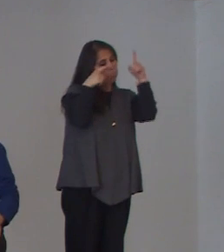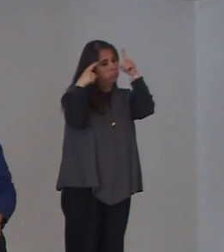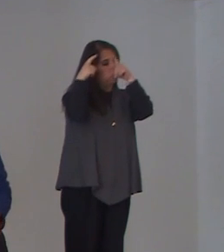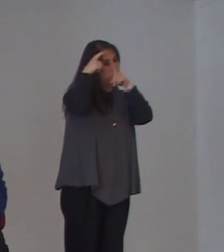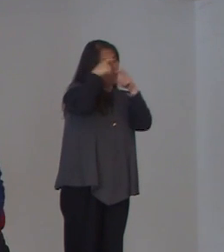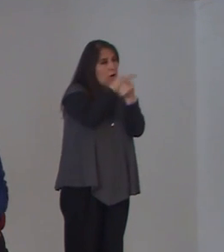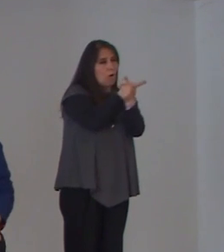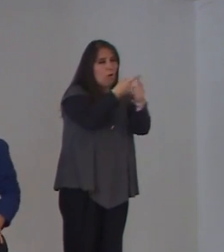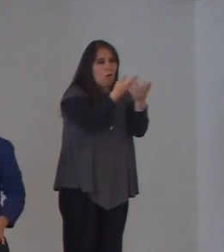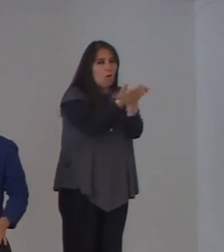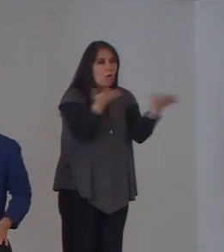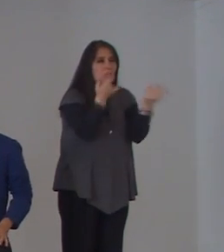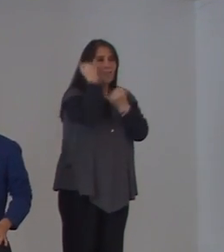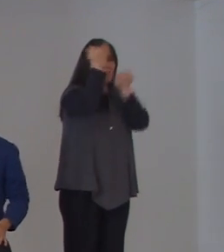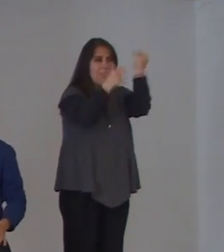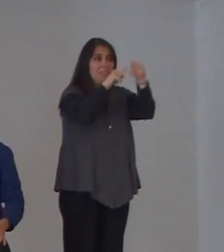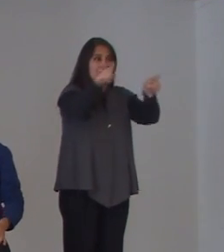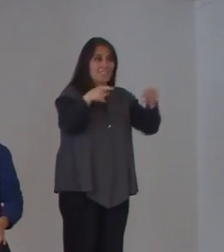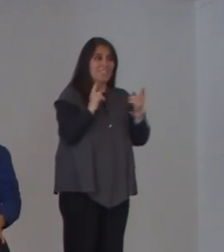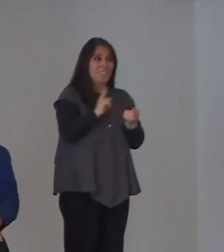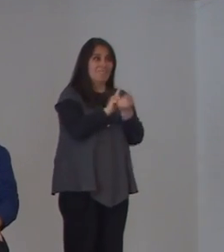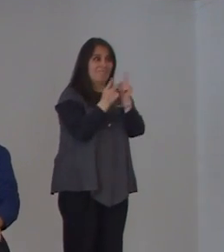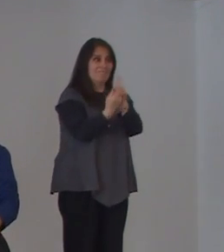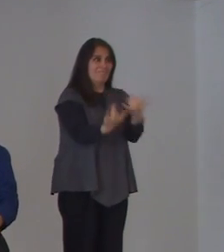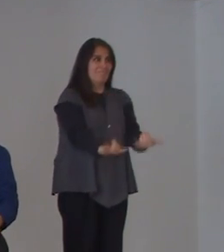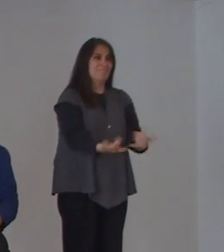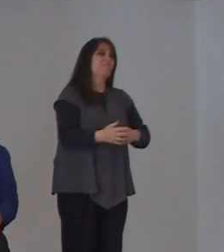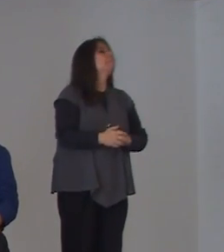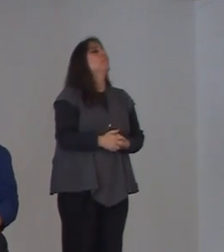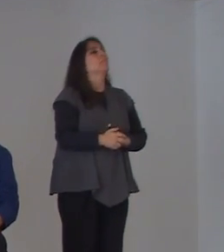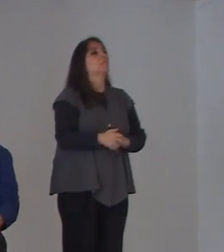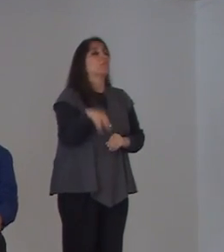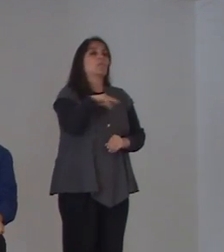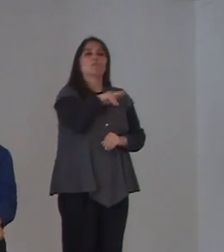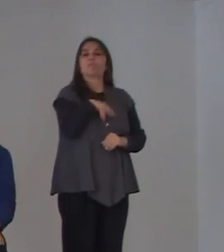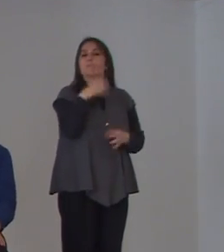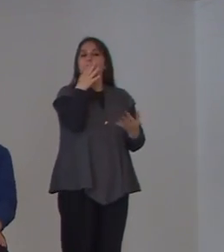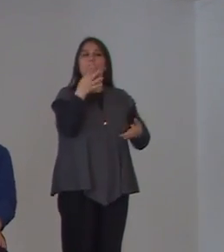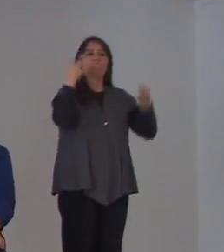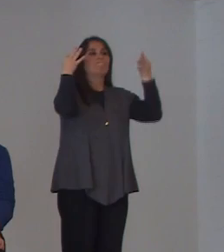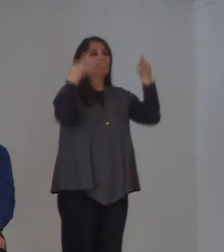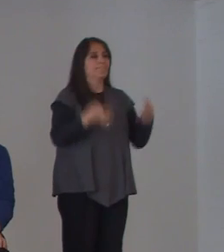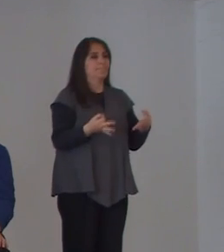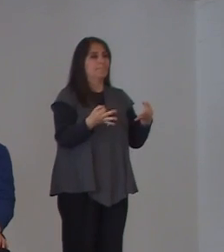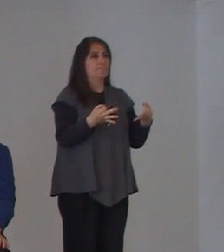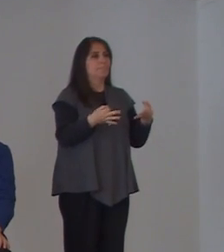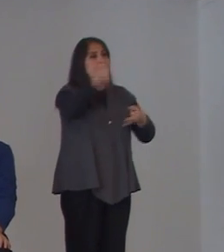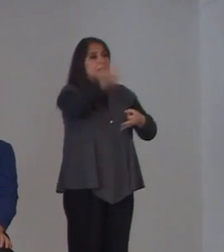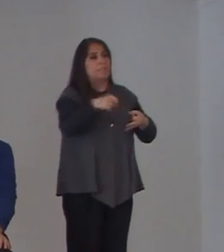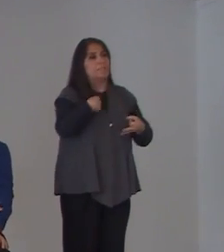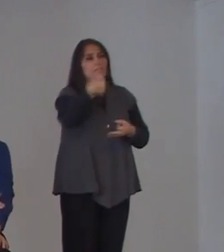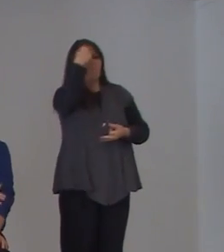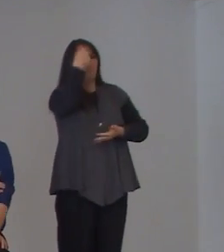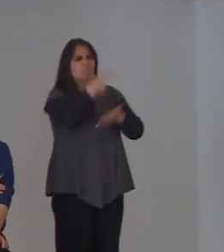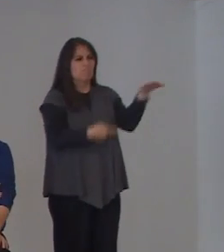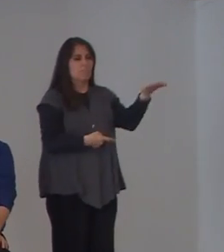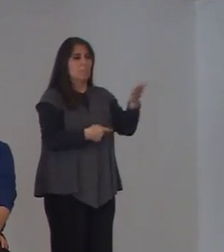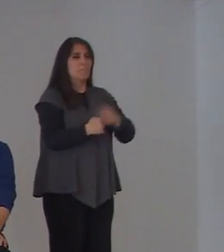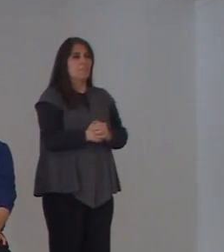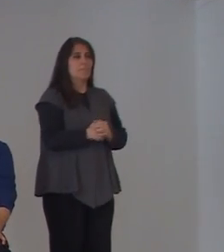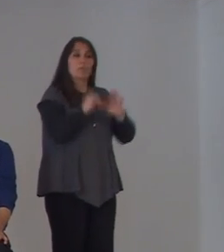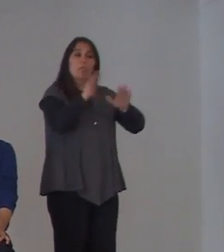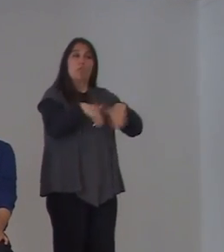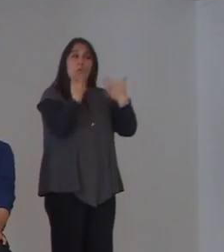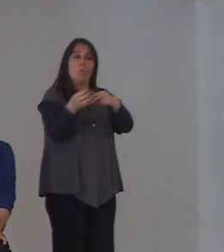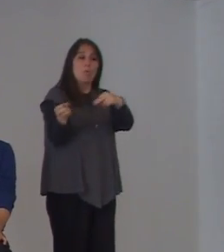que indudablemente estamos enfrentados a pensar cómo va a ser